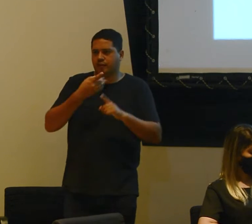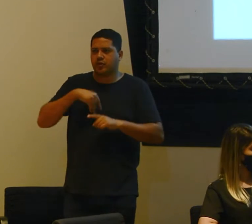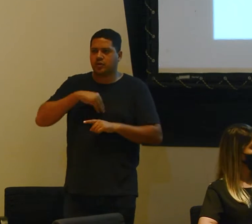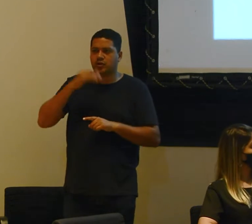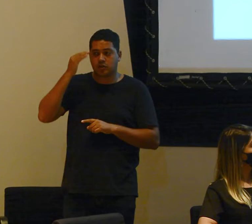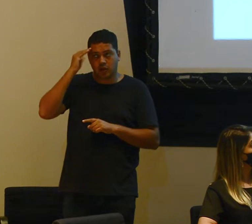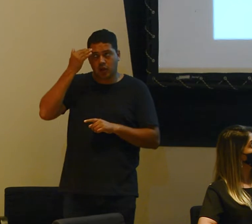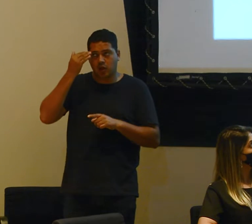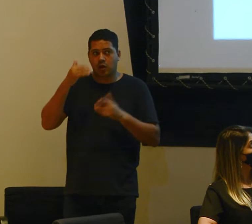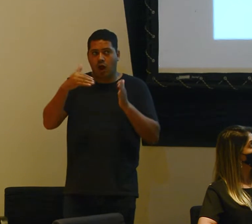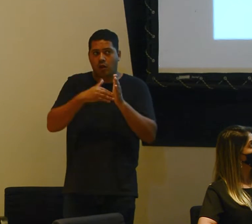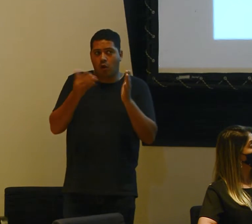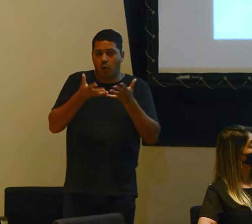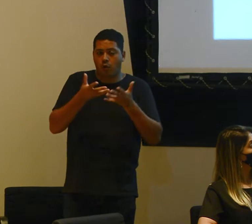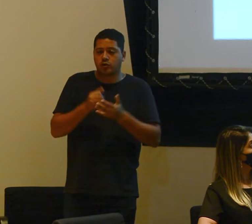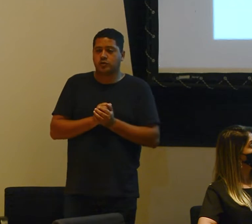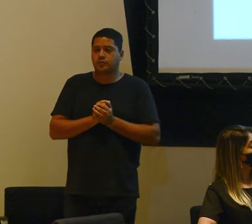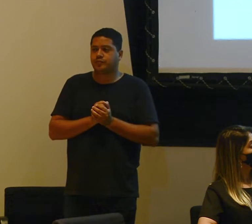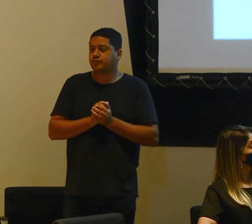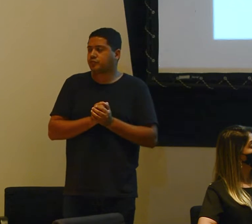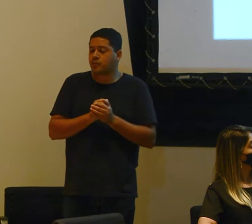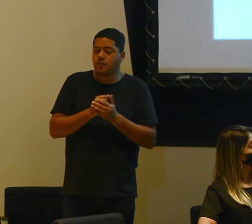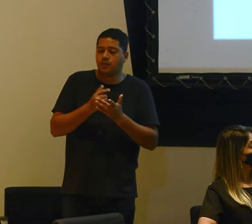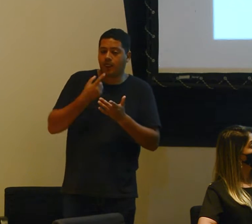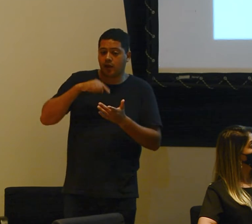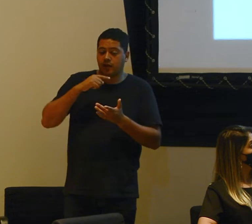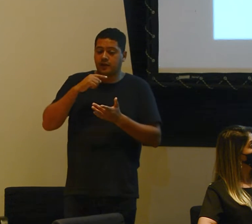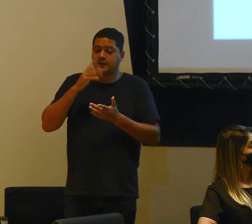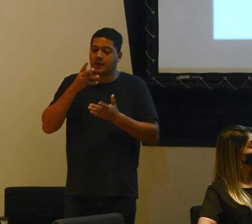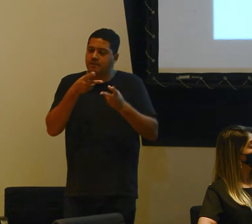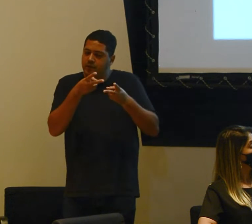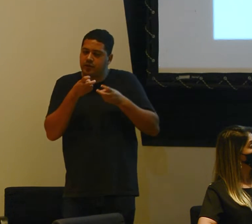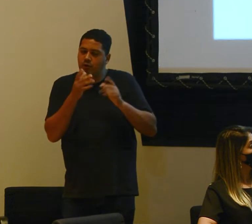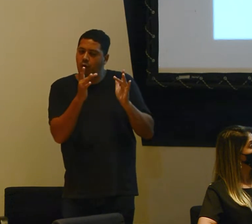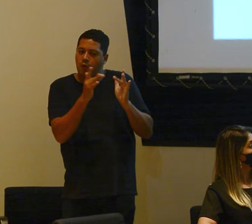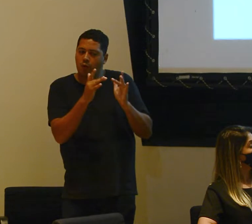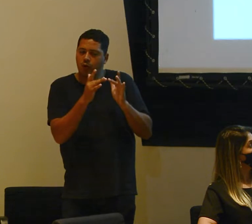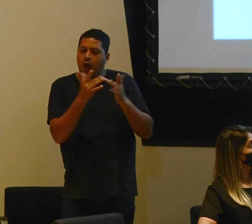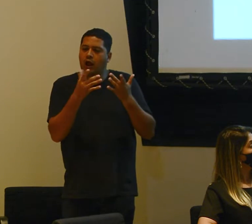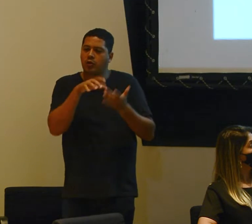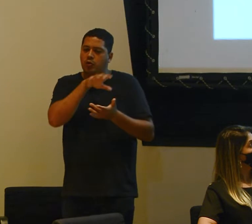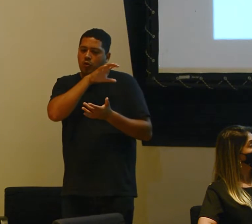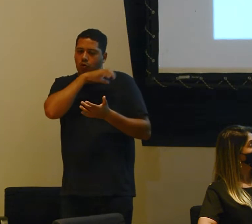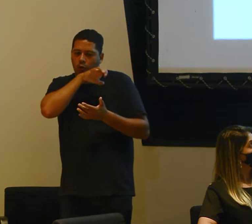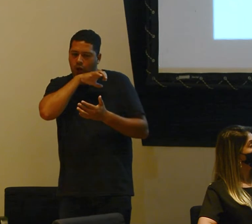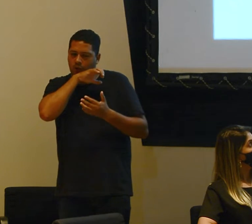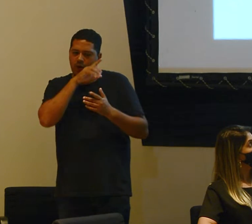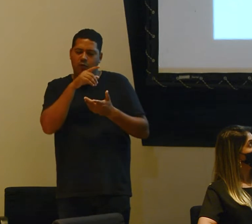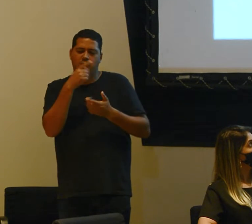até hoje o julgamento é de que talvez o contato com os animais eles nos pareça menos julgador,